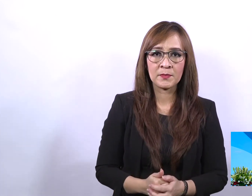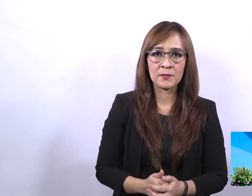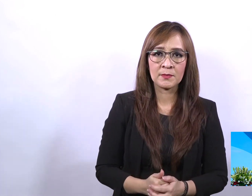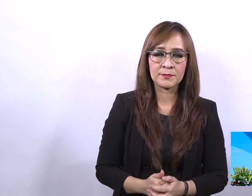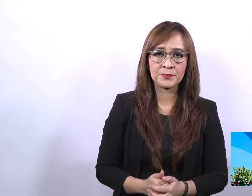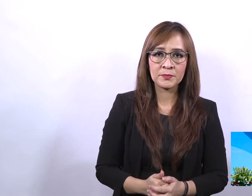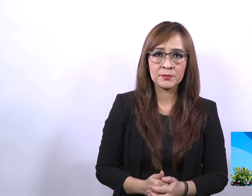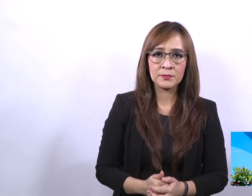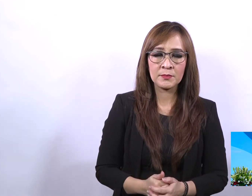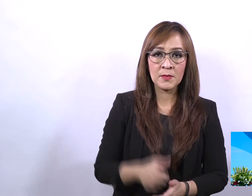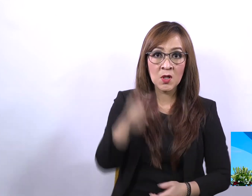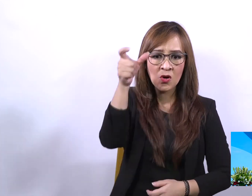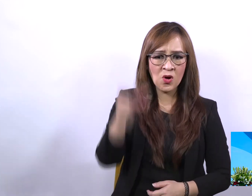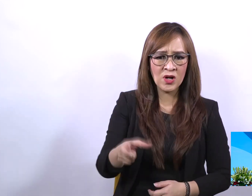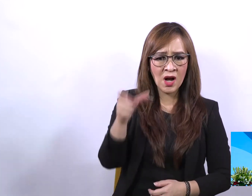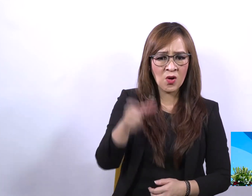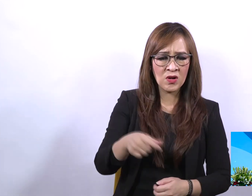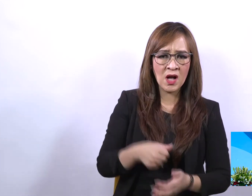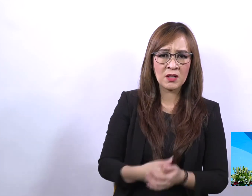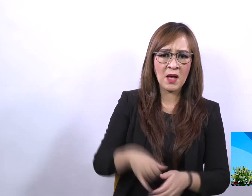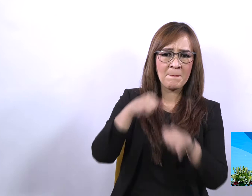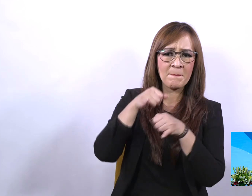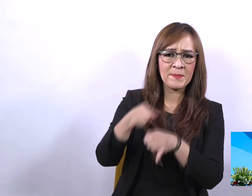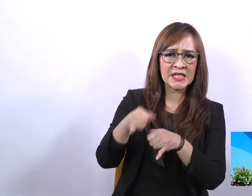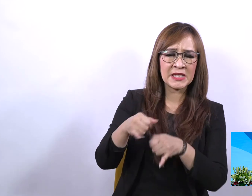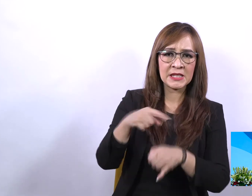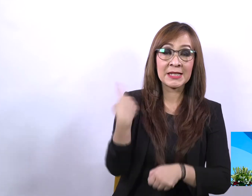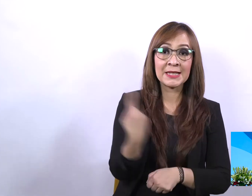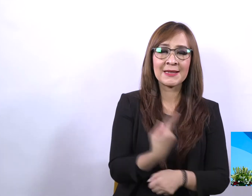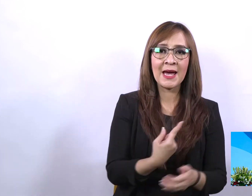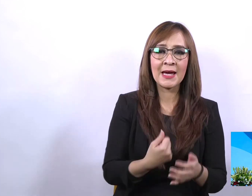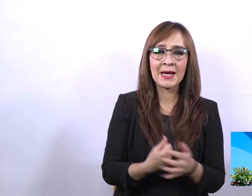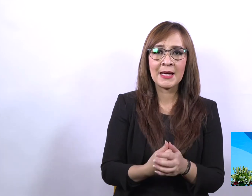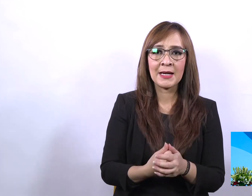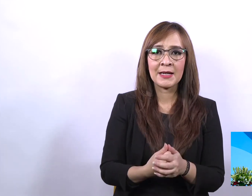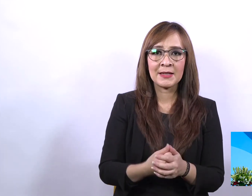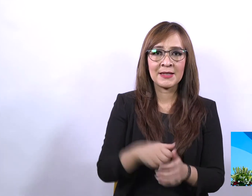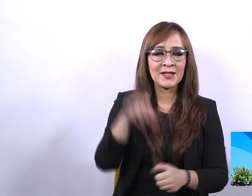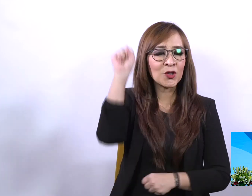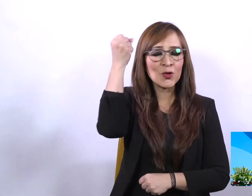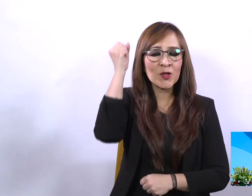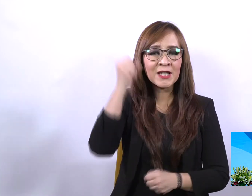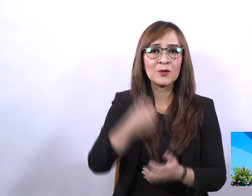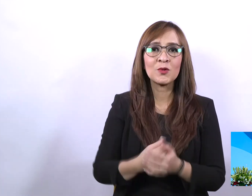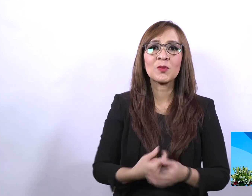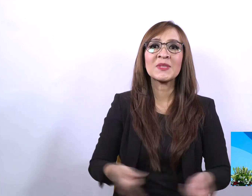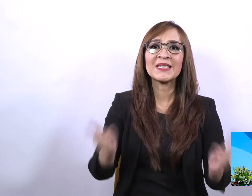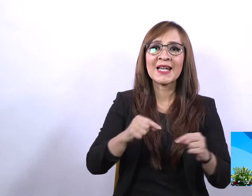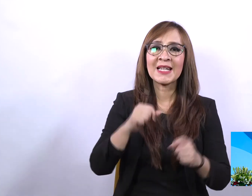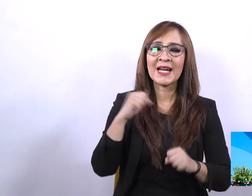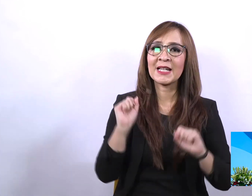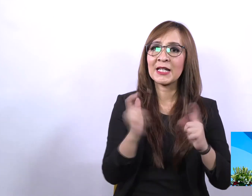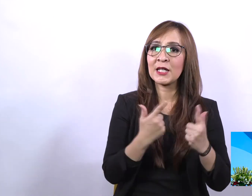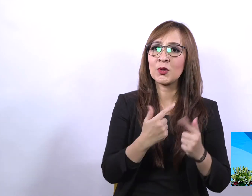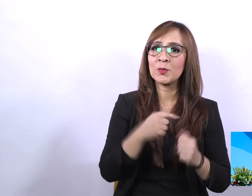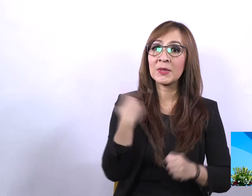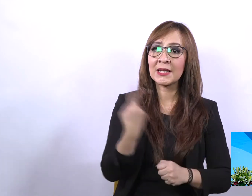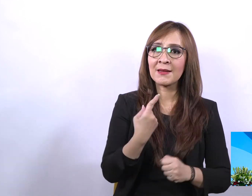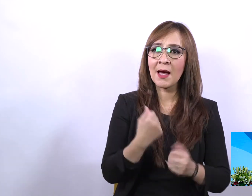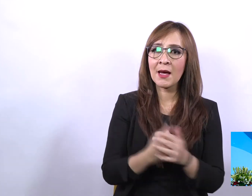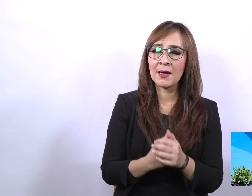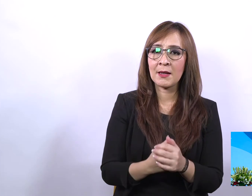haters hanya membuat jumlah orang-orang di neraka bertambah banyak karena lu salah satunya